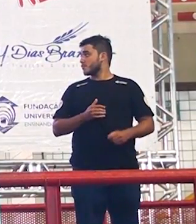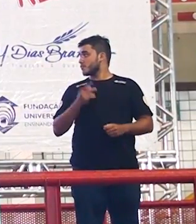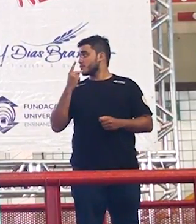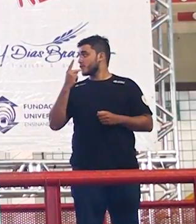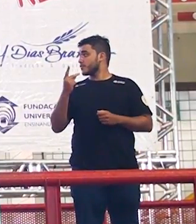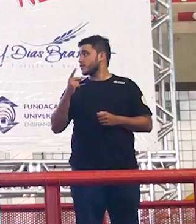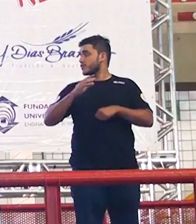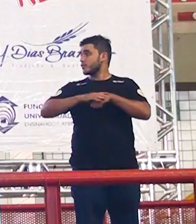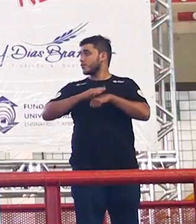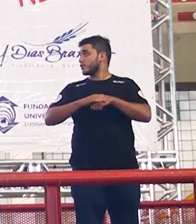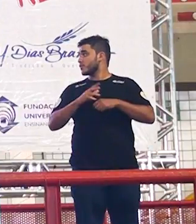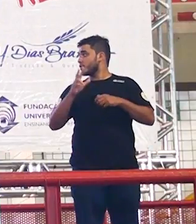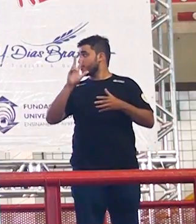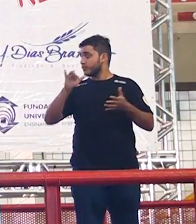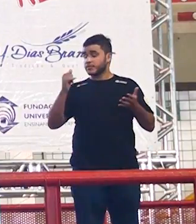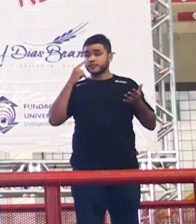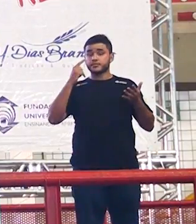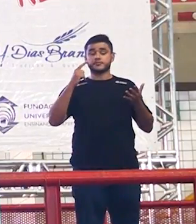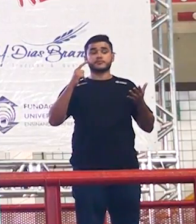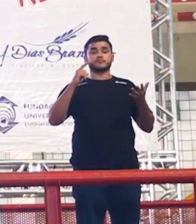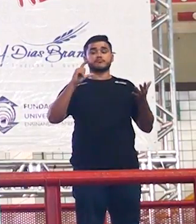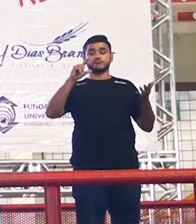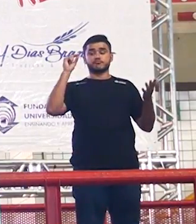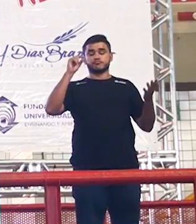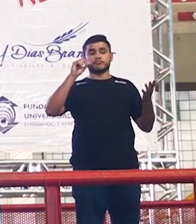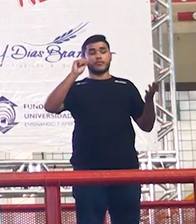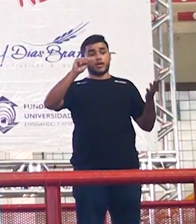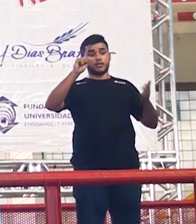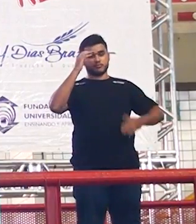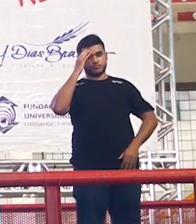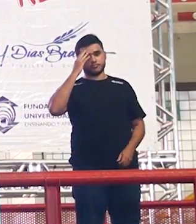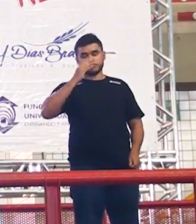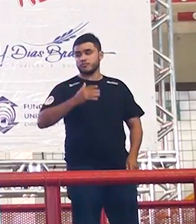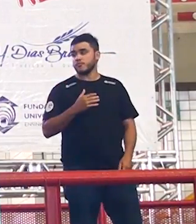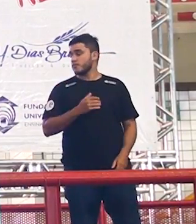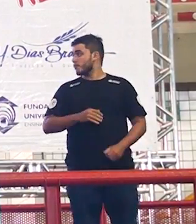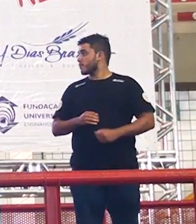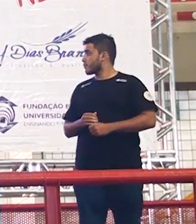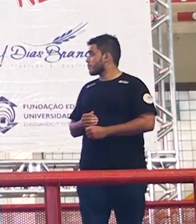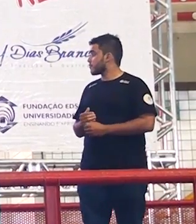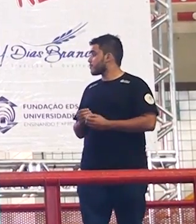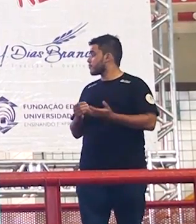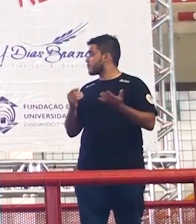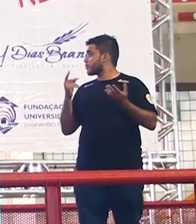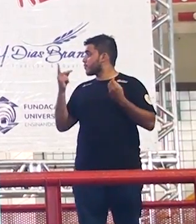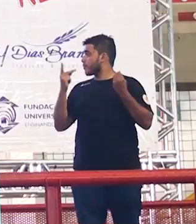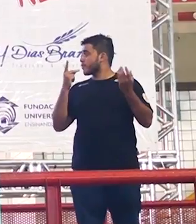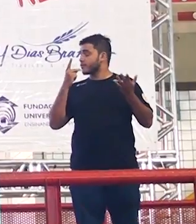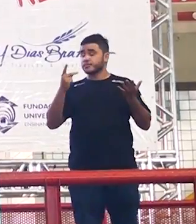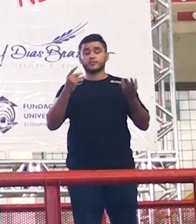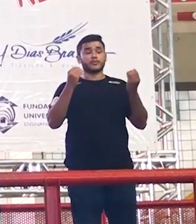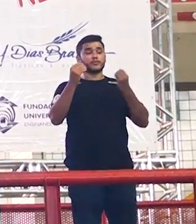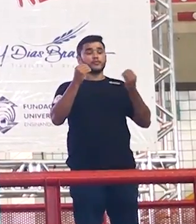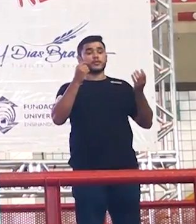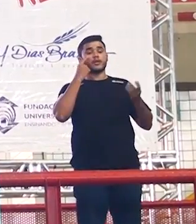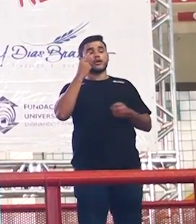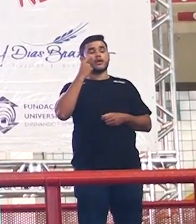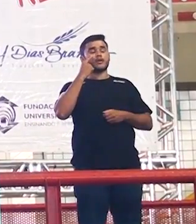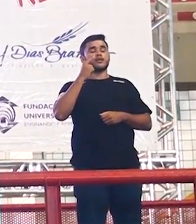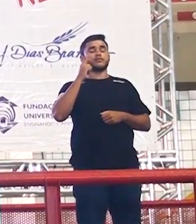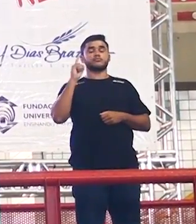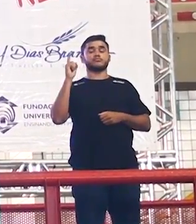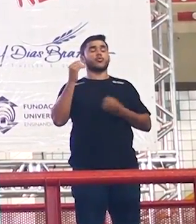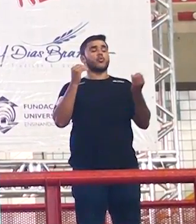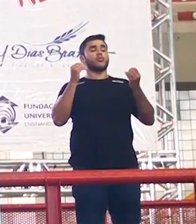comissão foi letra A. Os impactos ambientais negativos provocados pela energia